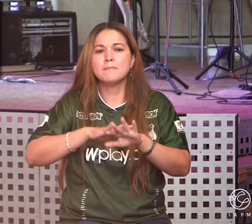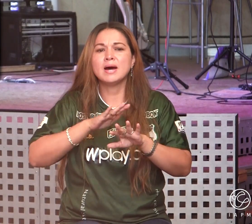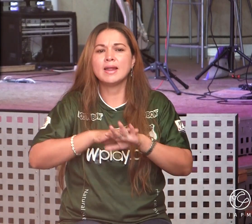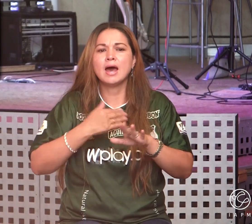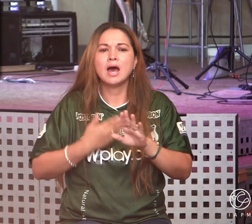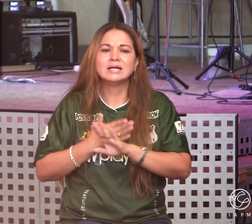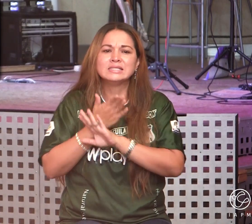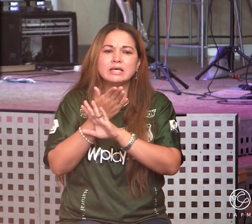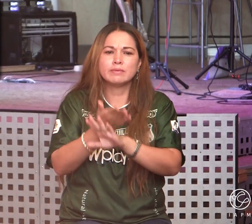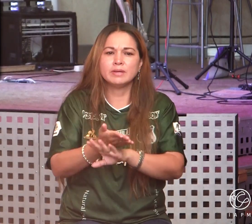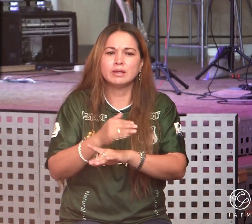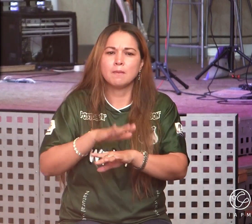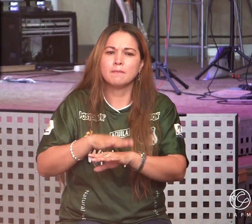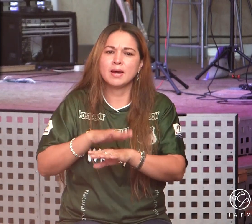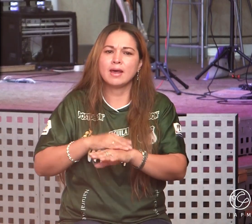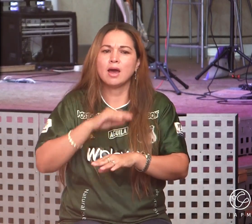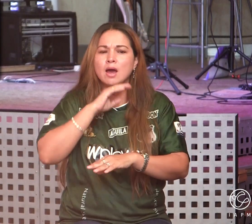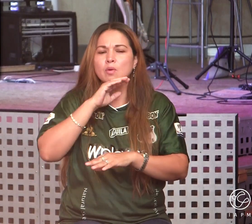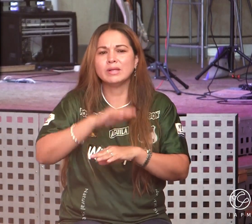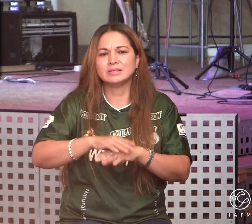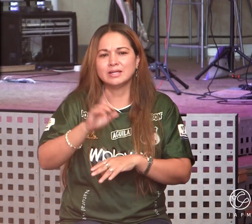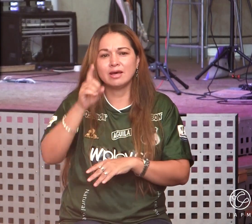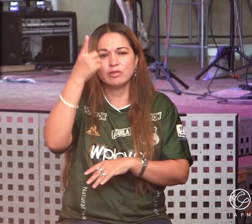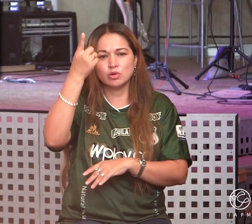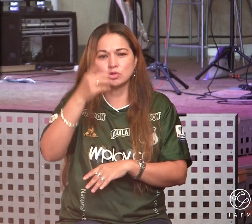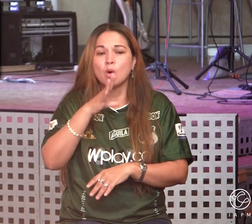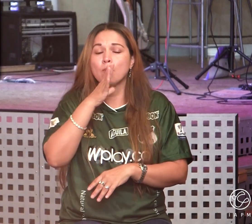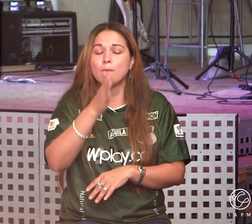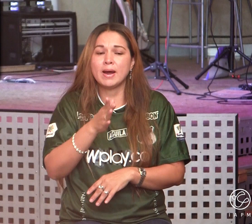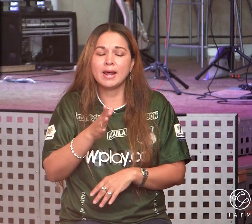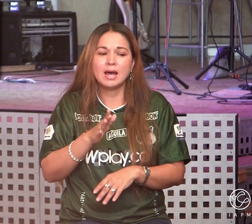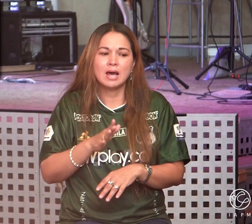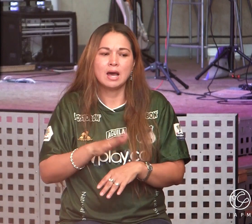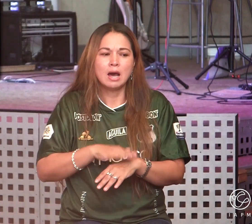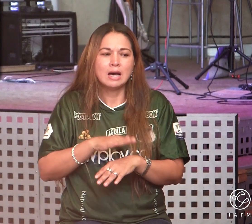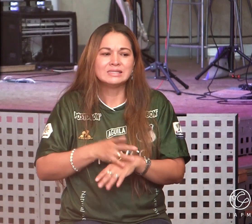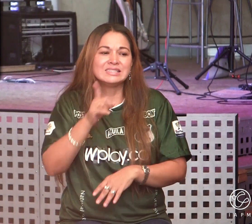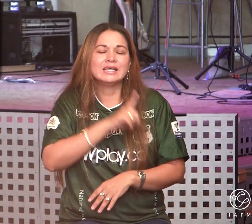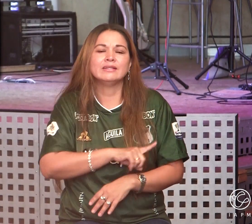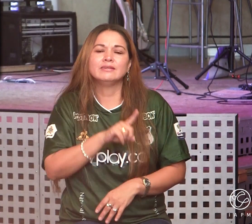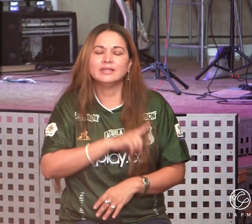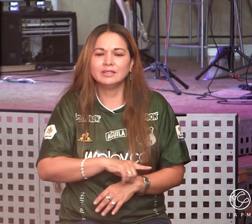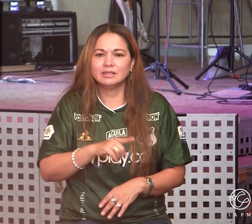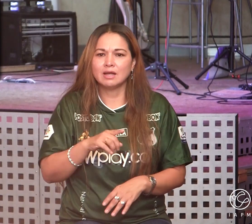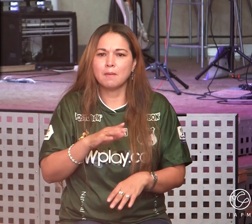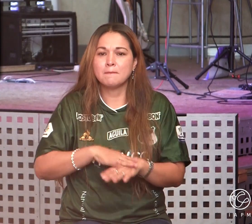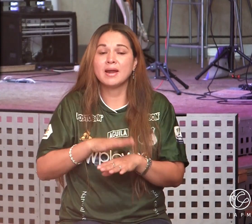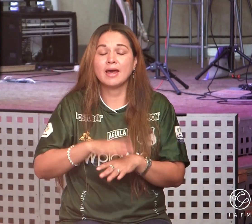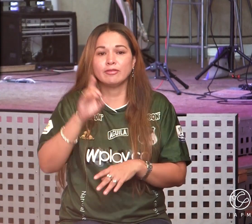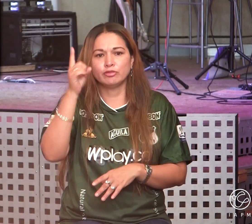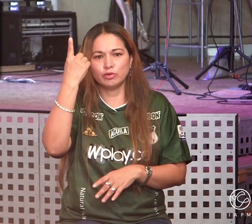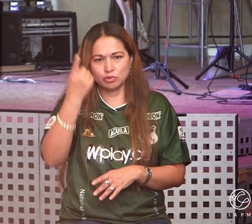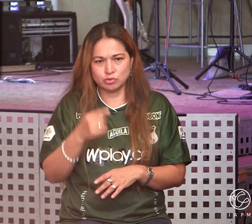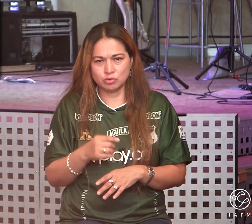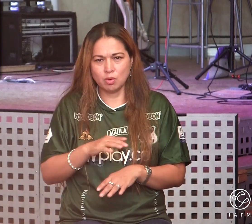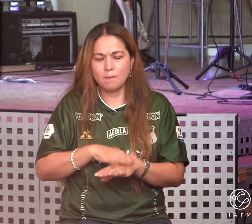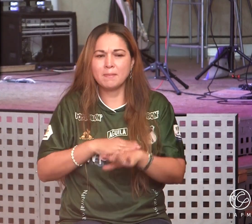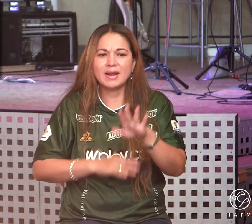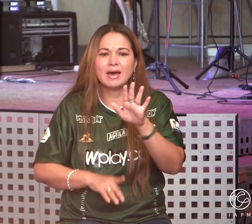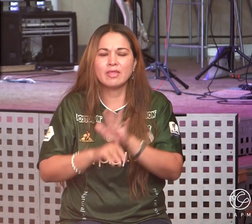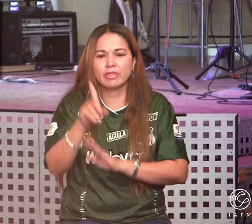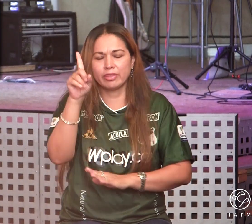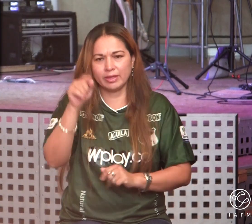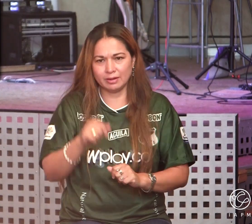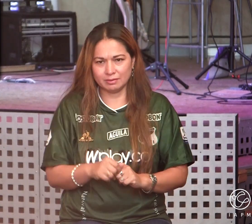más por aquello que no hago que por aquello que hago. Más por aquello que dejo de hacer que por aquello que me atrevo a hacer.